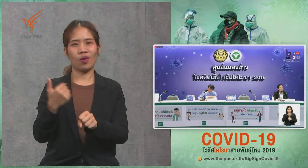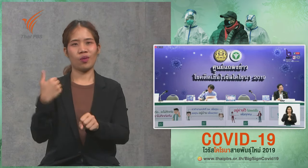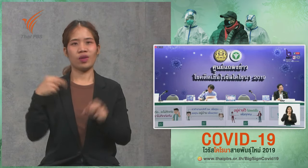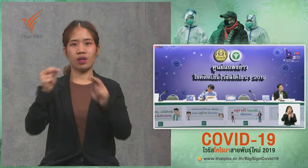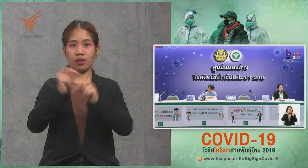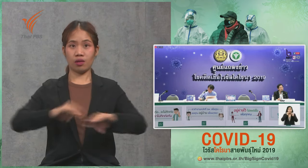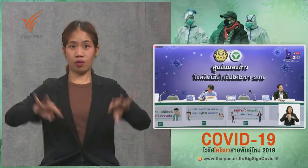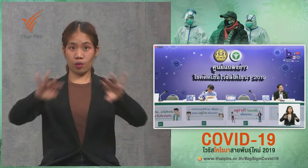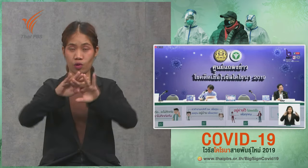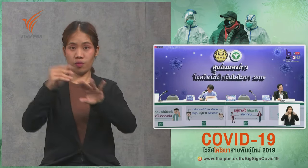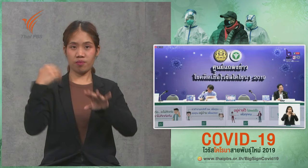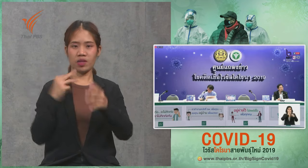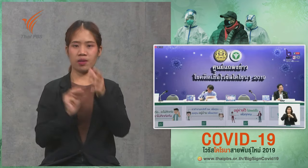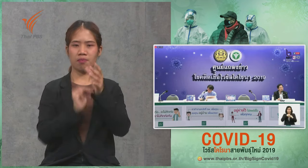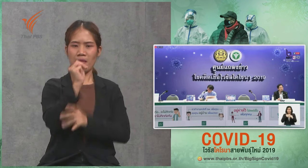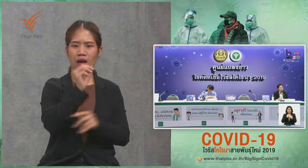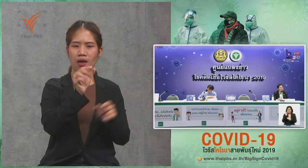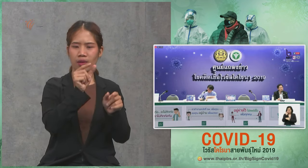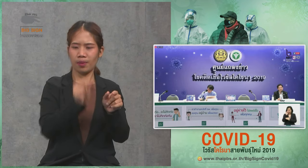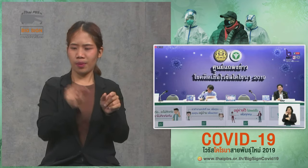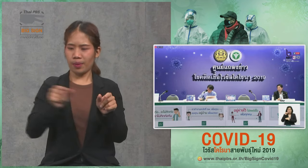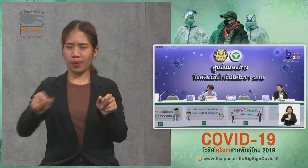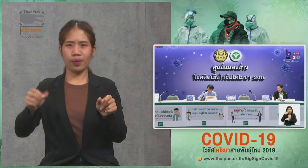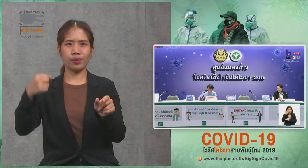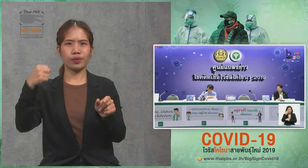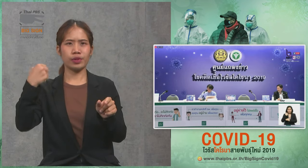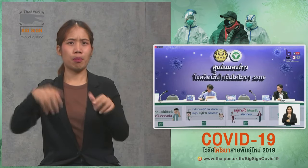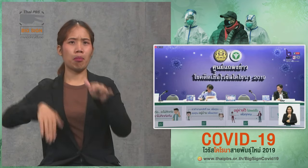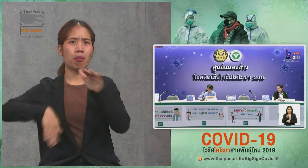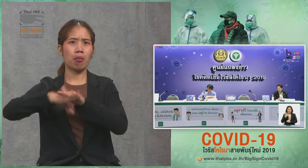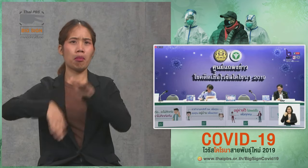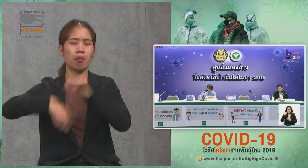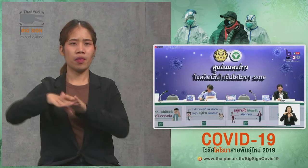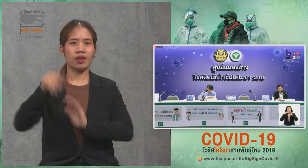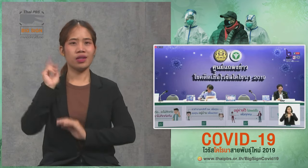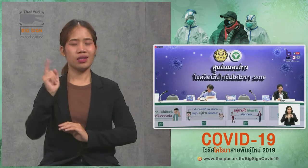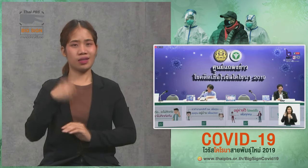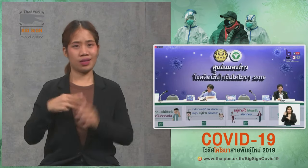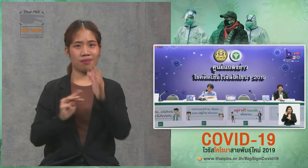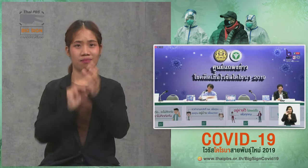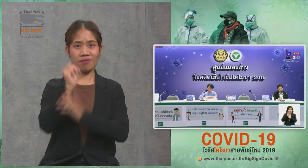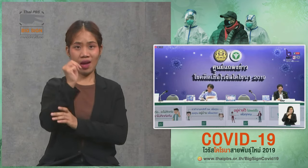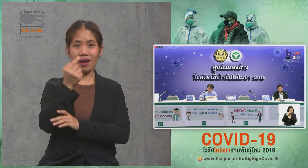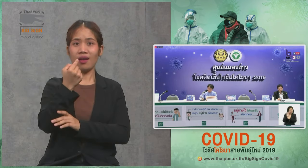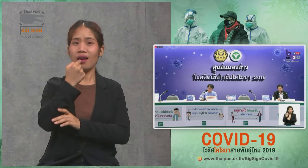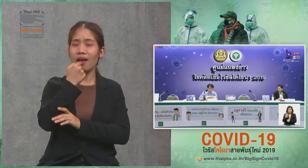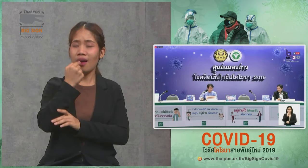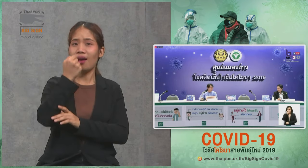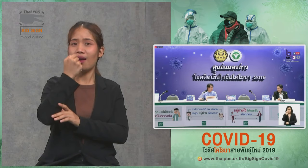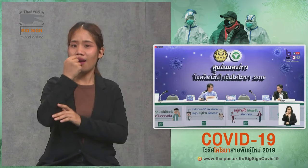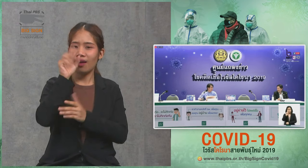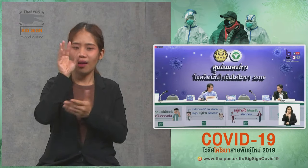วัสดิ์อยู่แค่ไม่ถึง10อันอันนี้จริงเท็จยังไงบ้างแล้วก็จริงๆแล้วไม้นี้เพียงพอไหมคะ